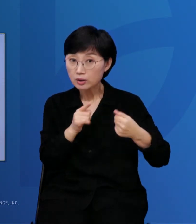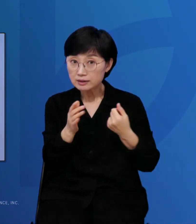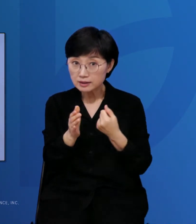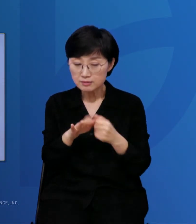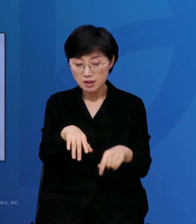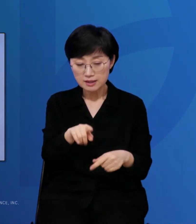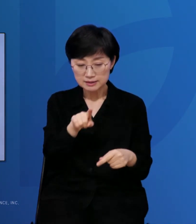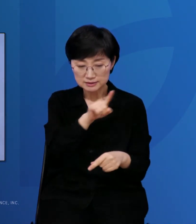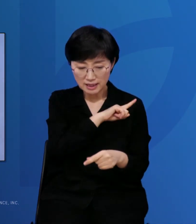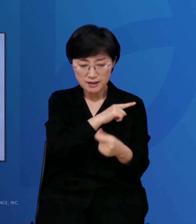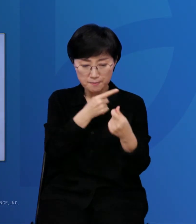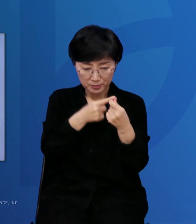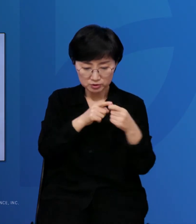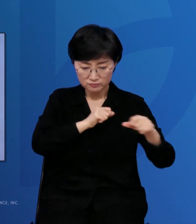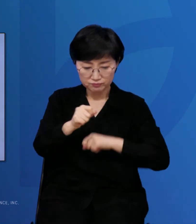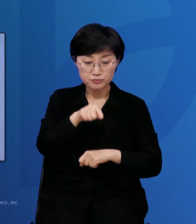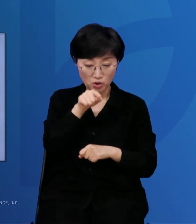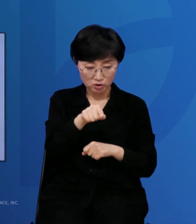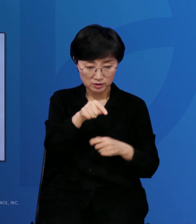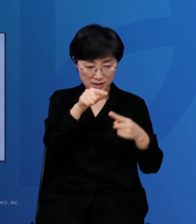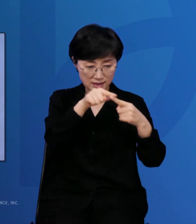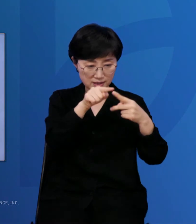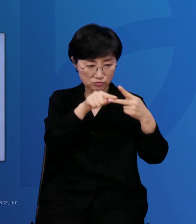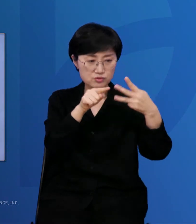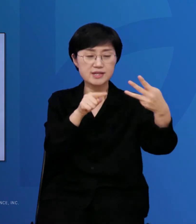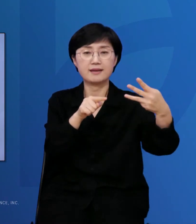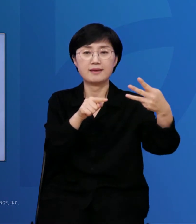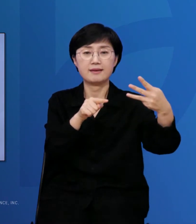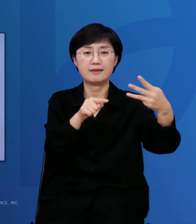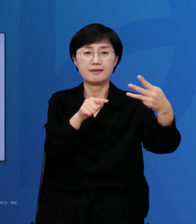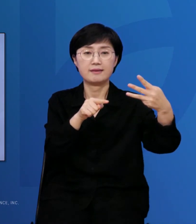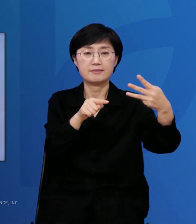먼 교회를 내다보고 설명을 하신 겁니다.